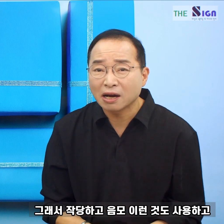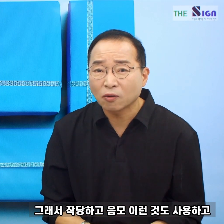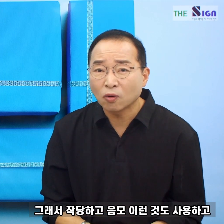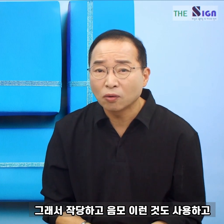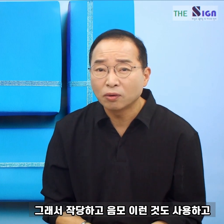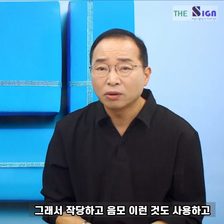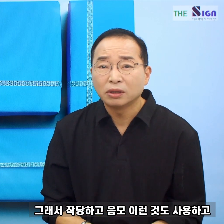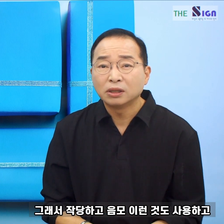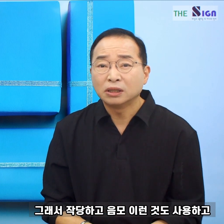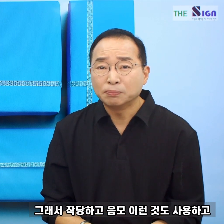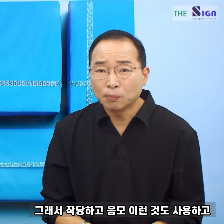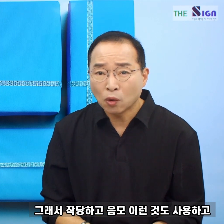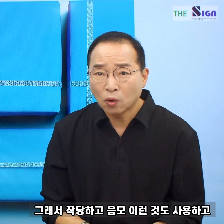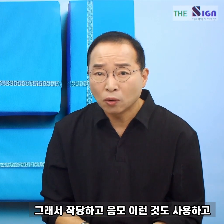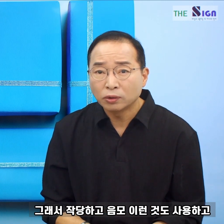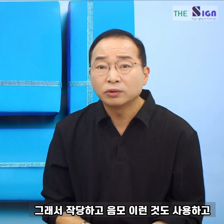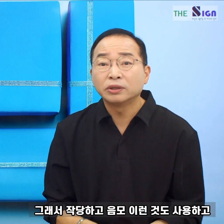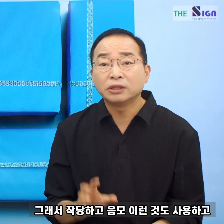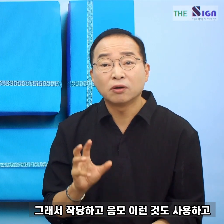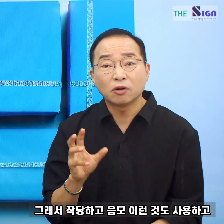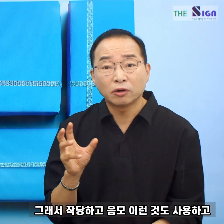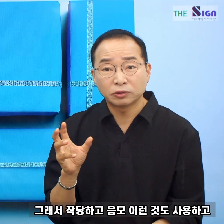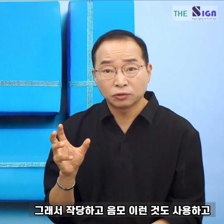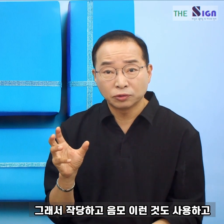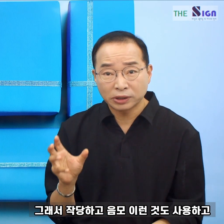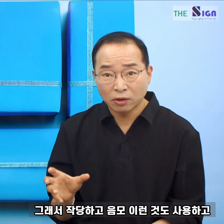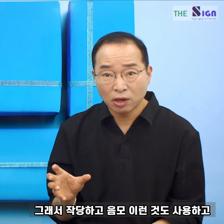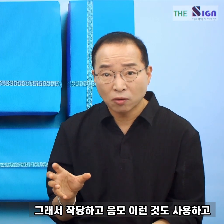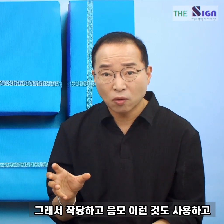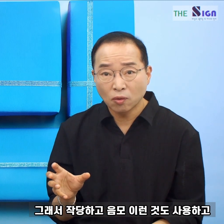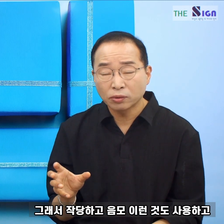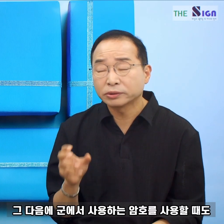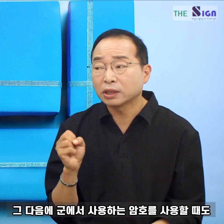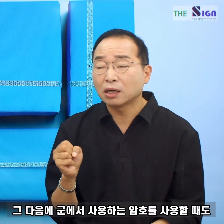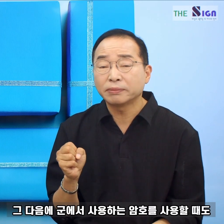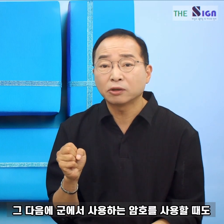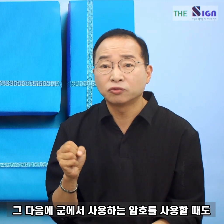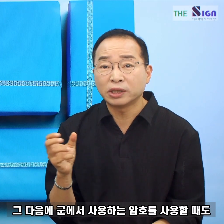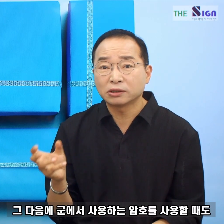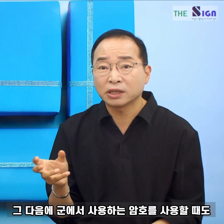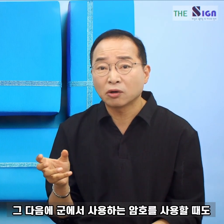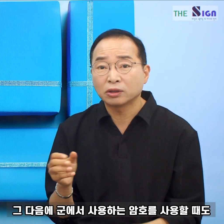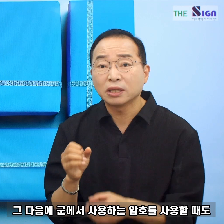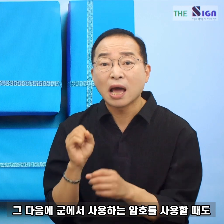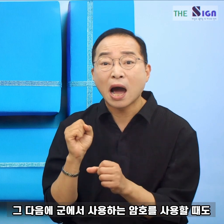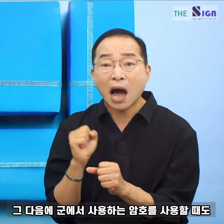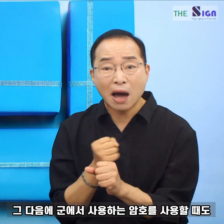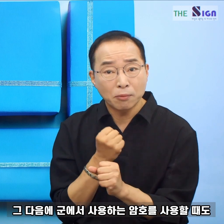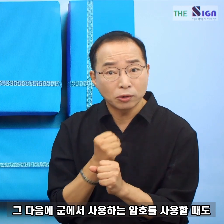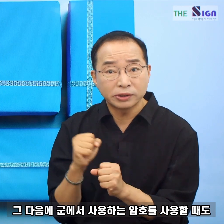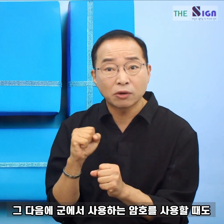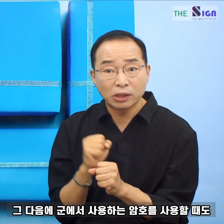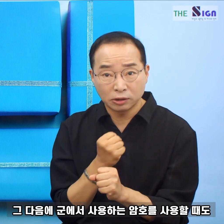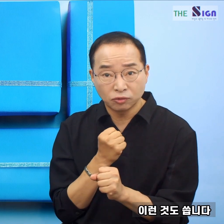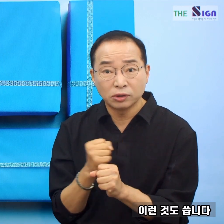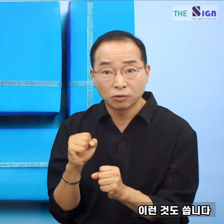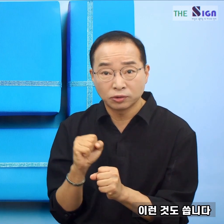작당하고 음모 이런 것도 사용하고 그 다음에 군에서 사용하는 암호를 사용할 때도 이런 것도